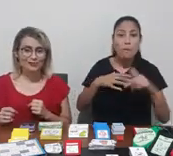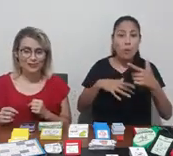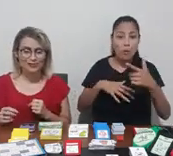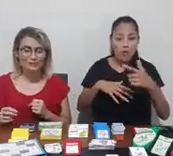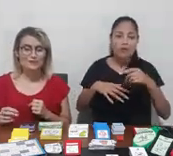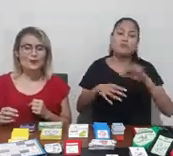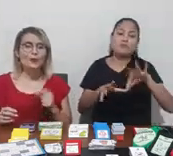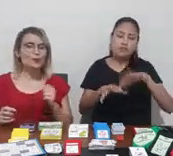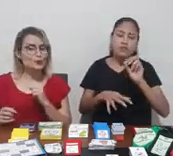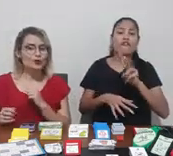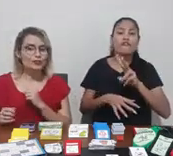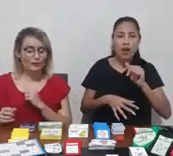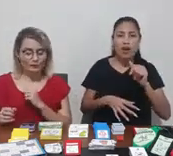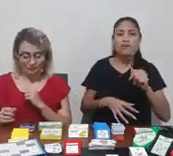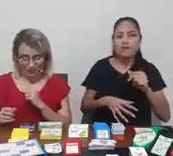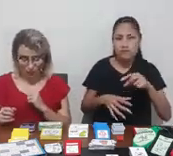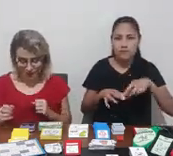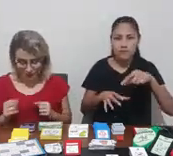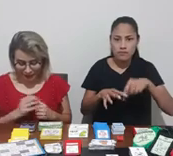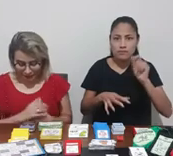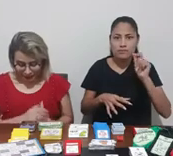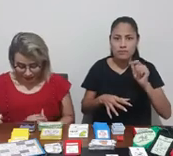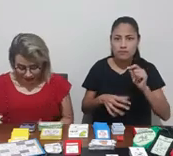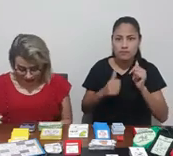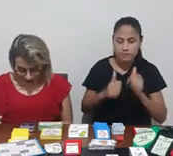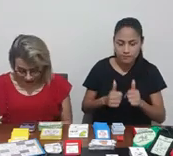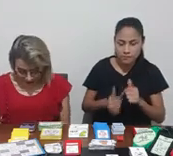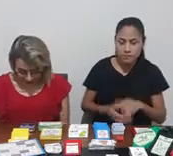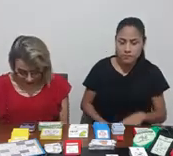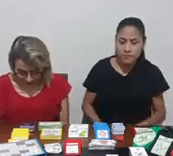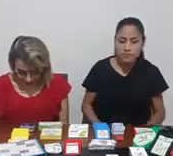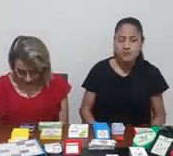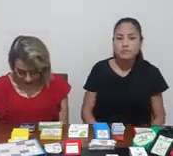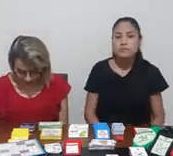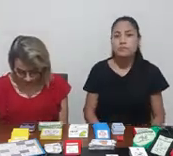fazendo sim o sorteio, tá bom?